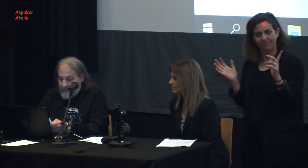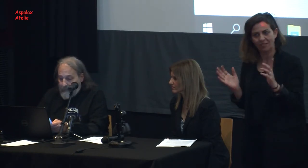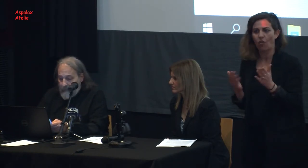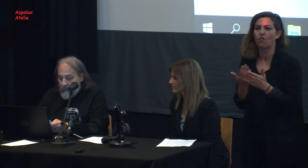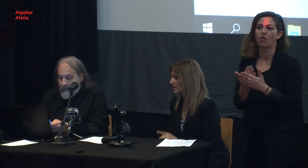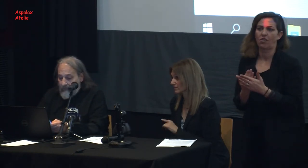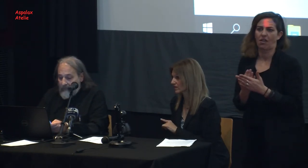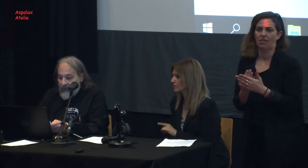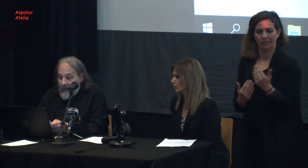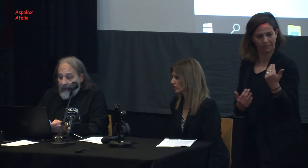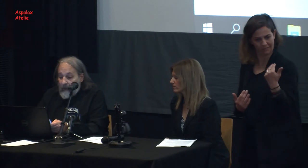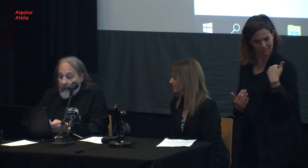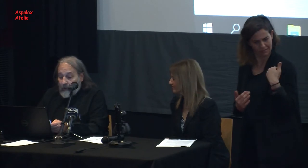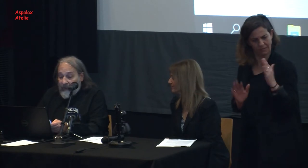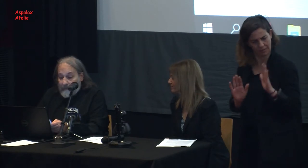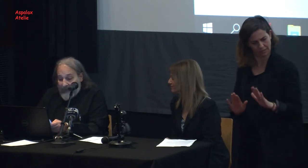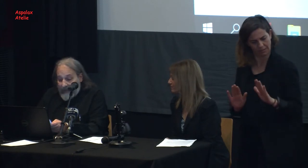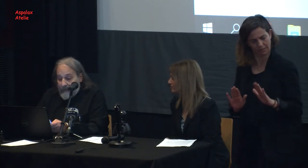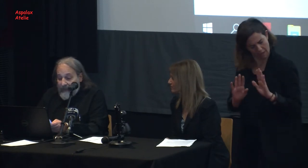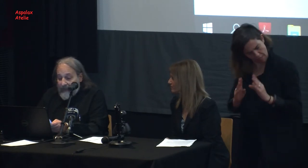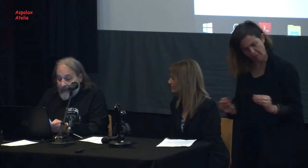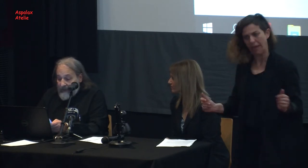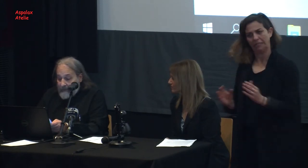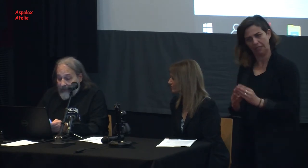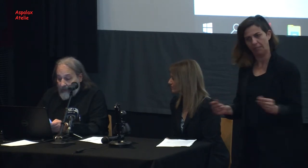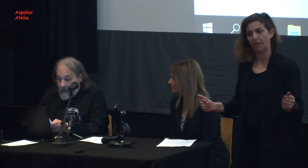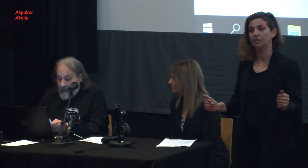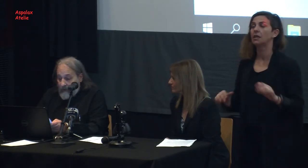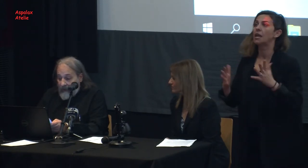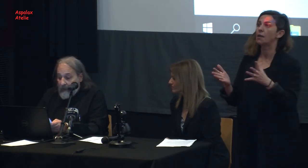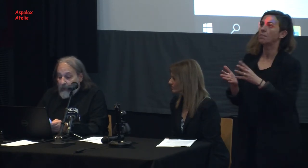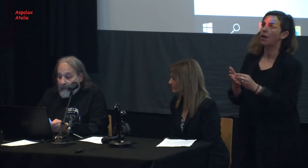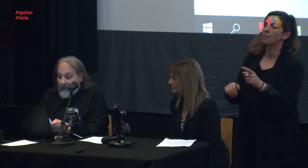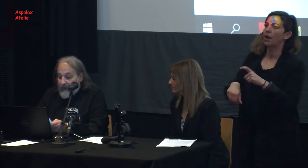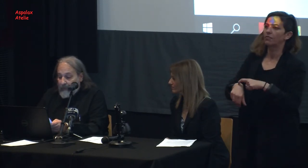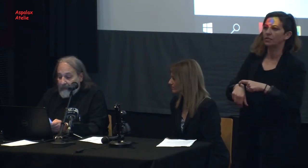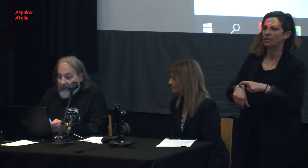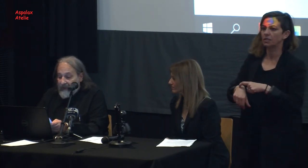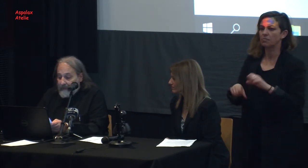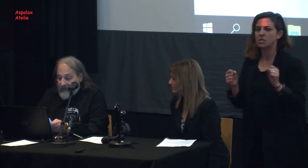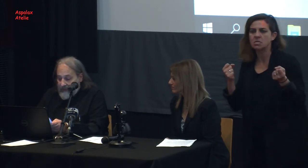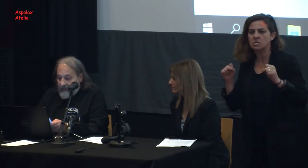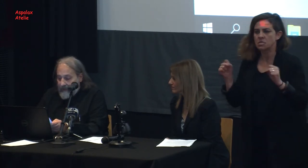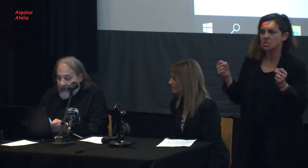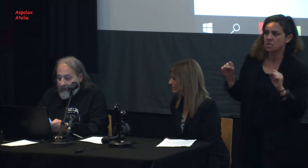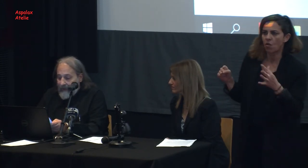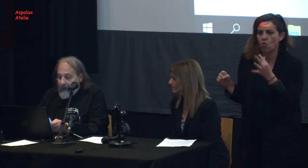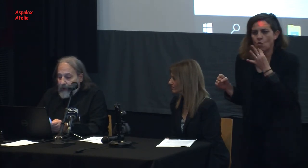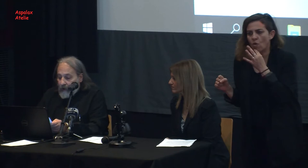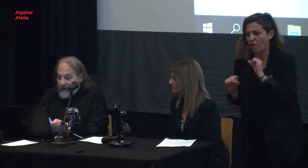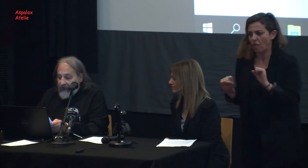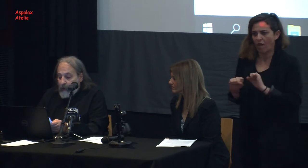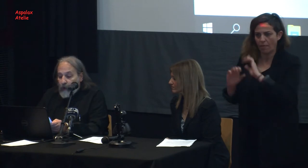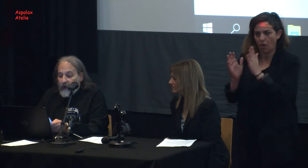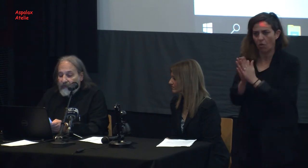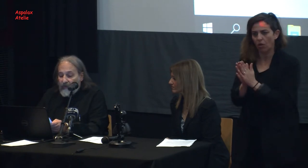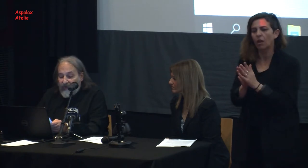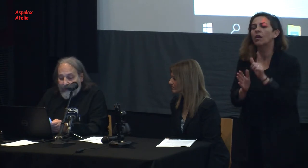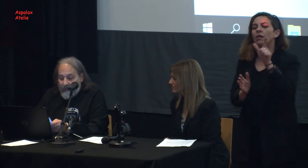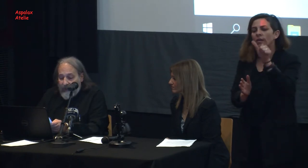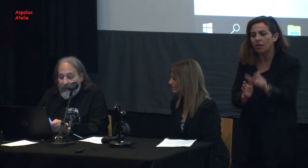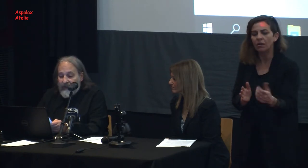περάσει. Όταν πάλι είμαι σε κρίση πανικών, να μου υπενθυμίζετε ότι